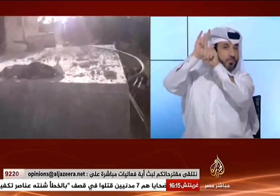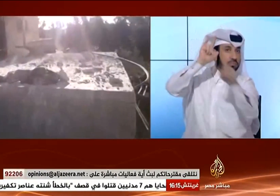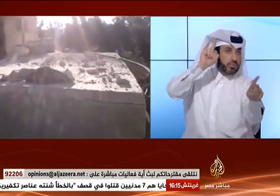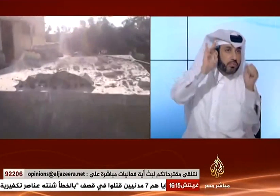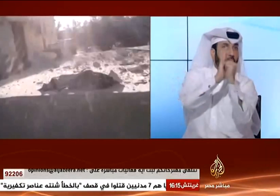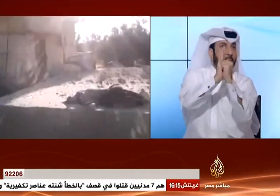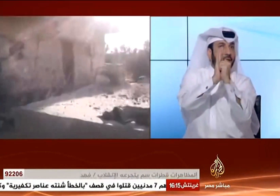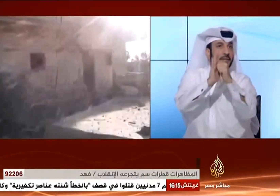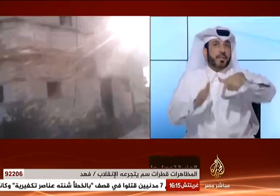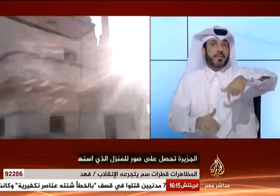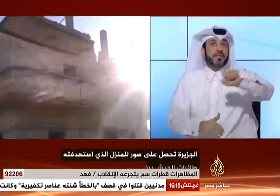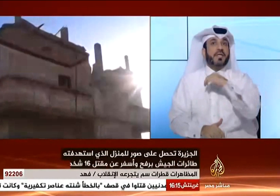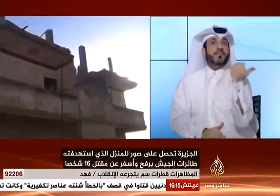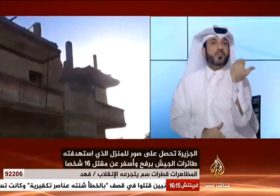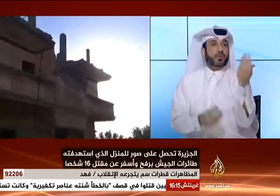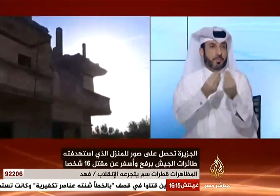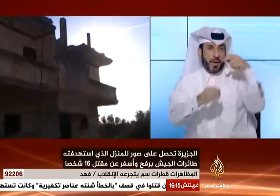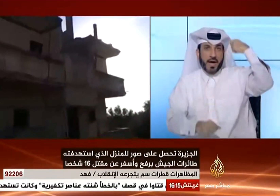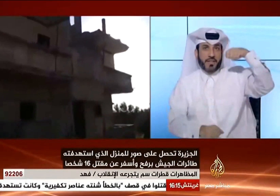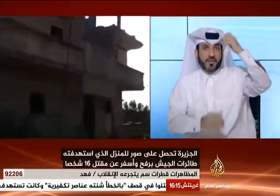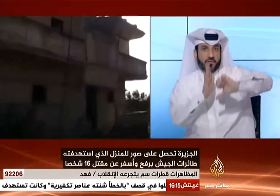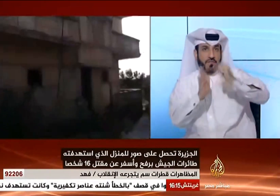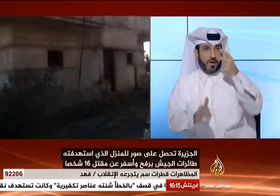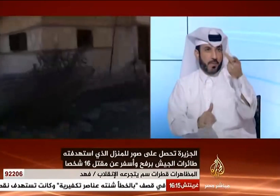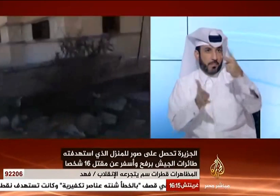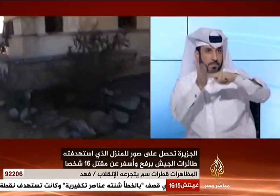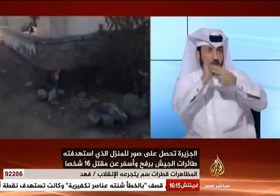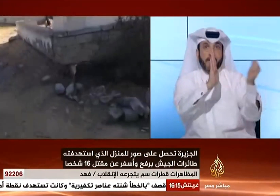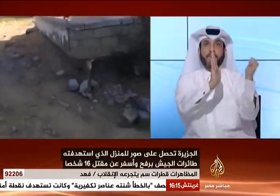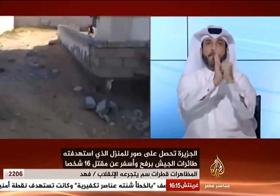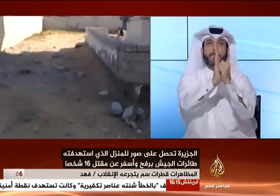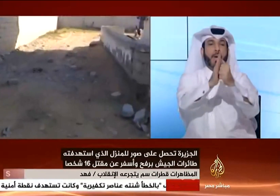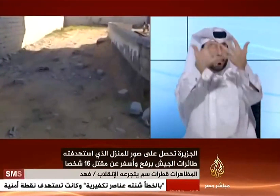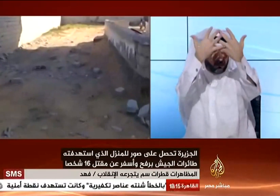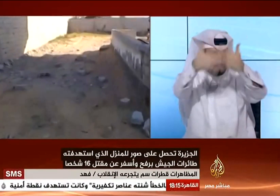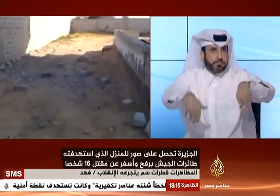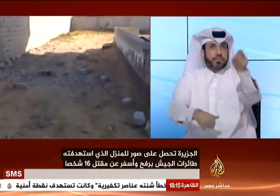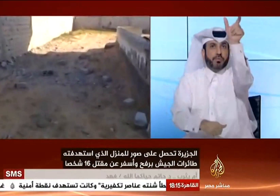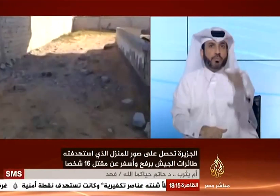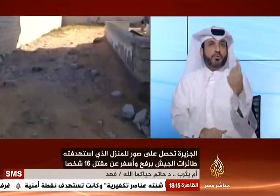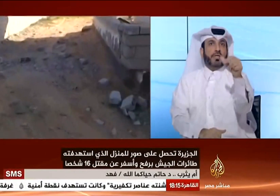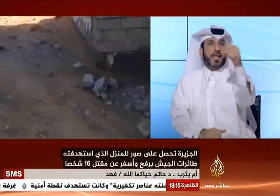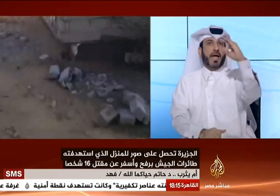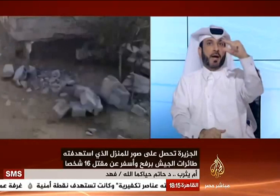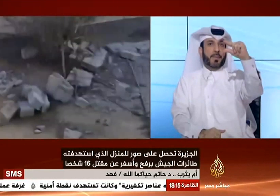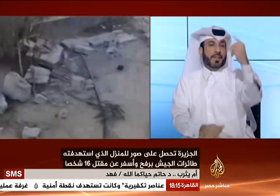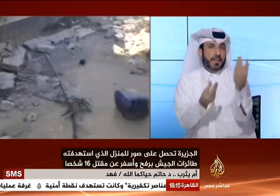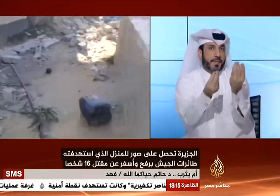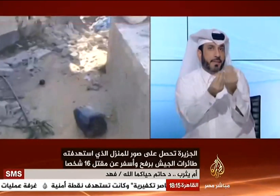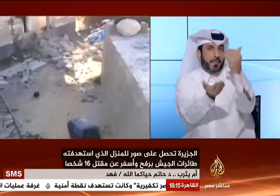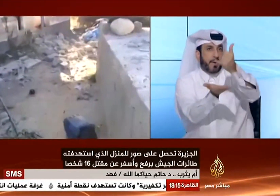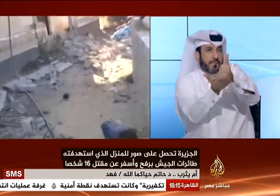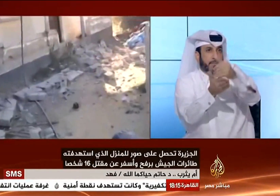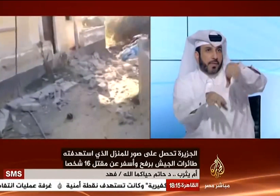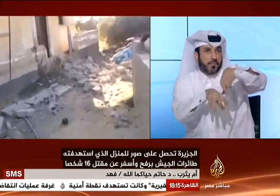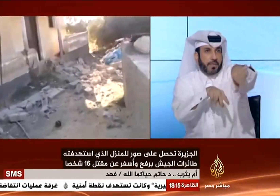16 شخصا وتظهر الصور حجم الدمار الذي اصاب منزل المواطن احمد ناصر ابو فريح في